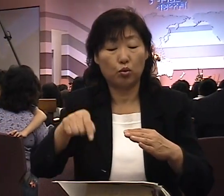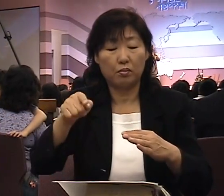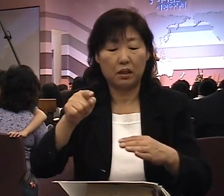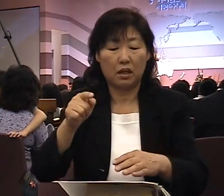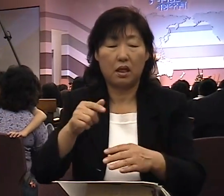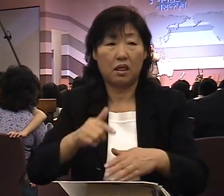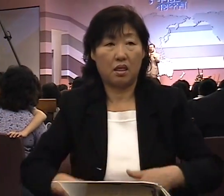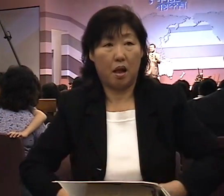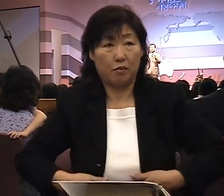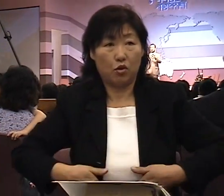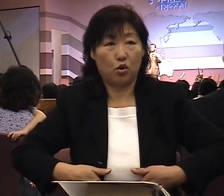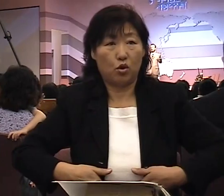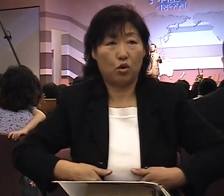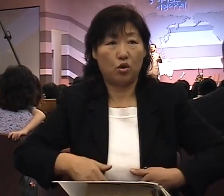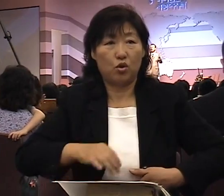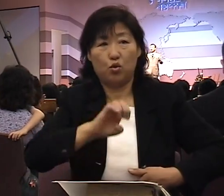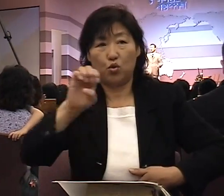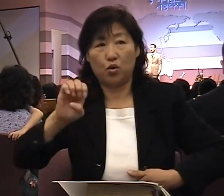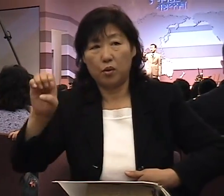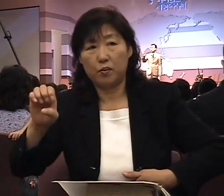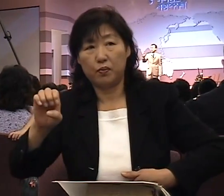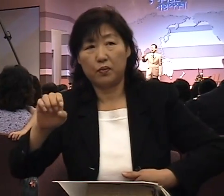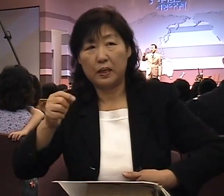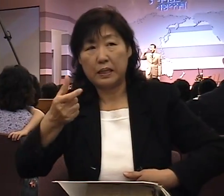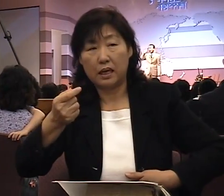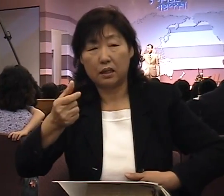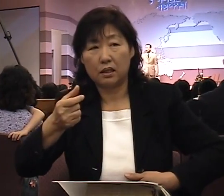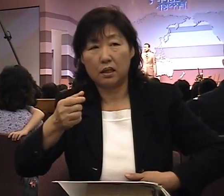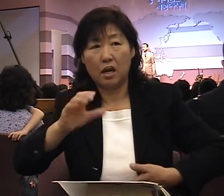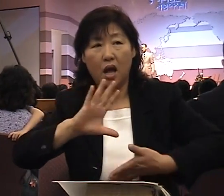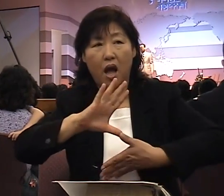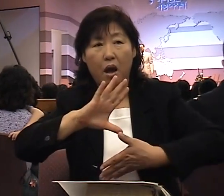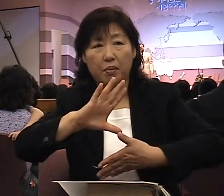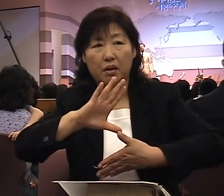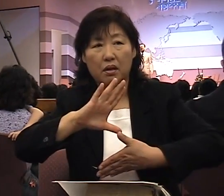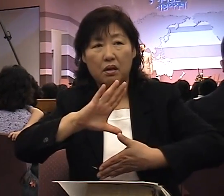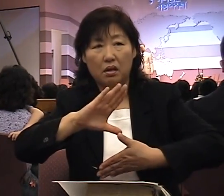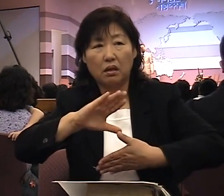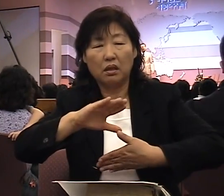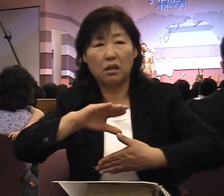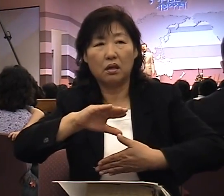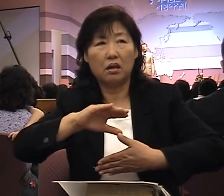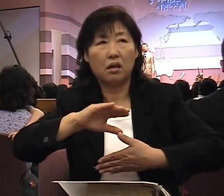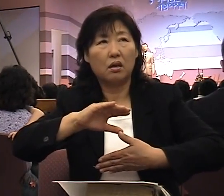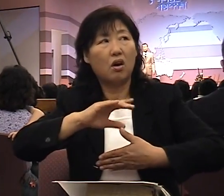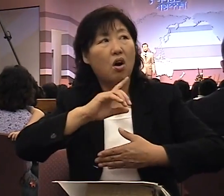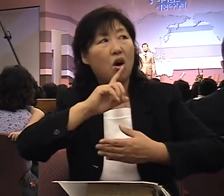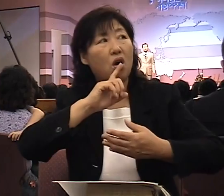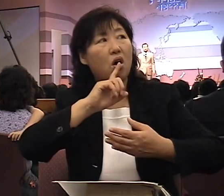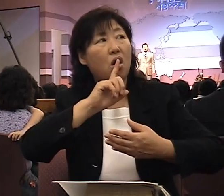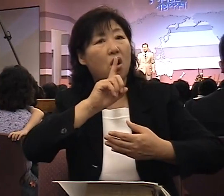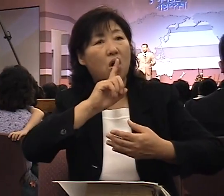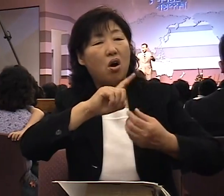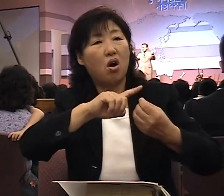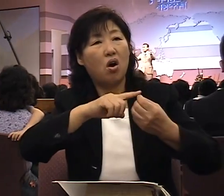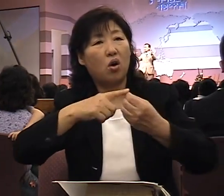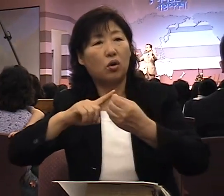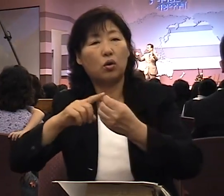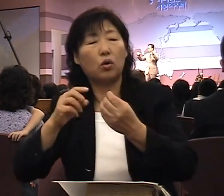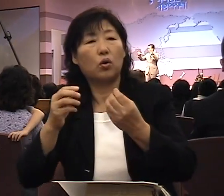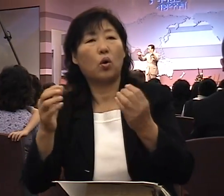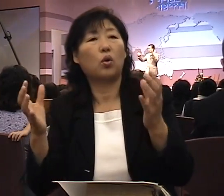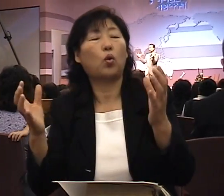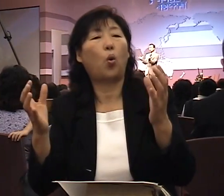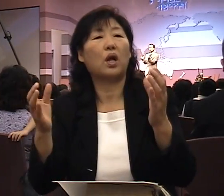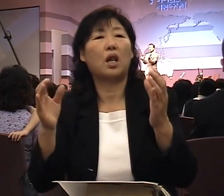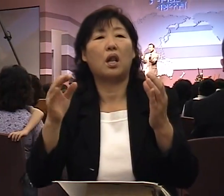남쪽 유럽과 소아시아와 북아프리카가 언어로 통일됐던 때입니다. 언어로. 그들로 말미암아